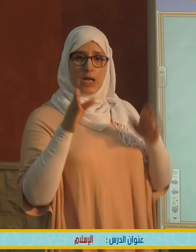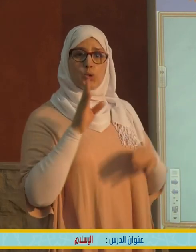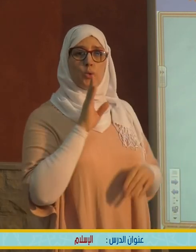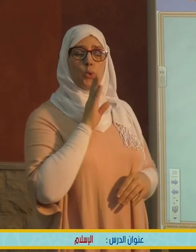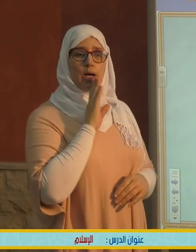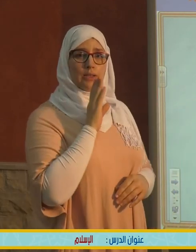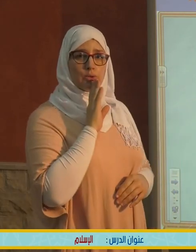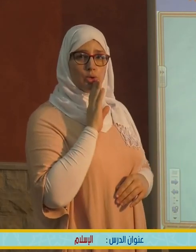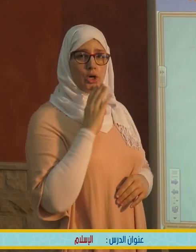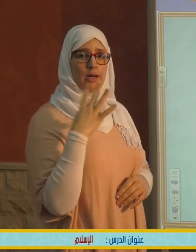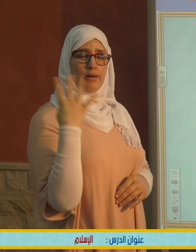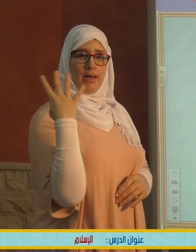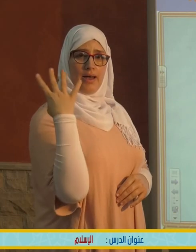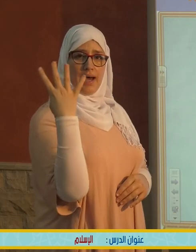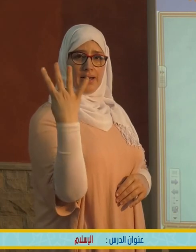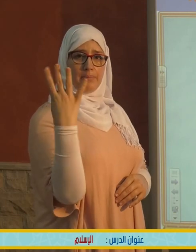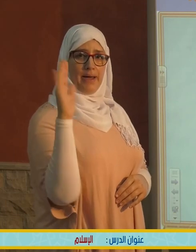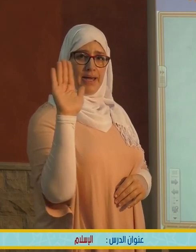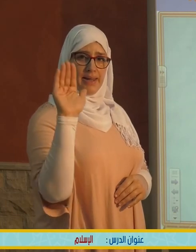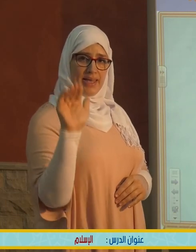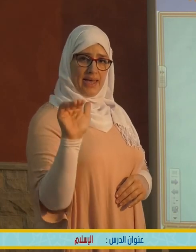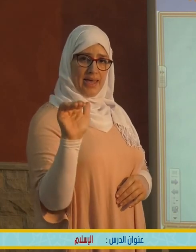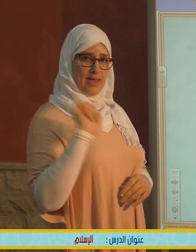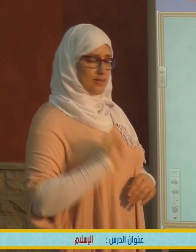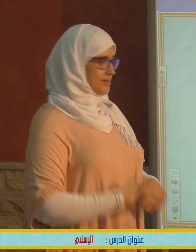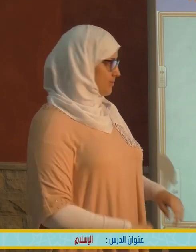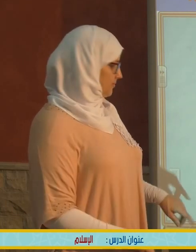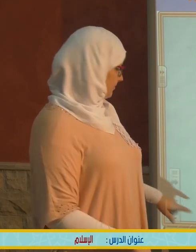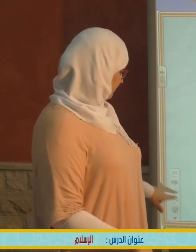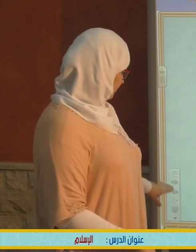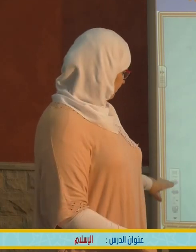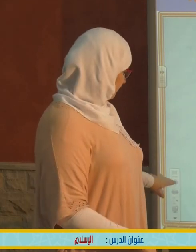صلاة الظهر 4 ركعات،